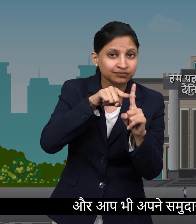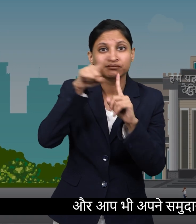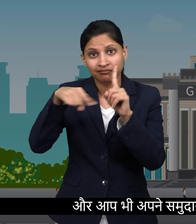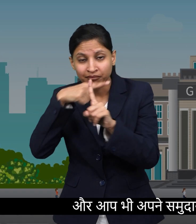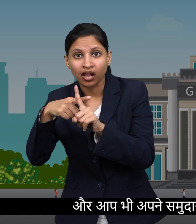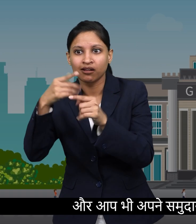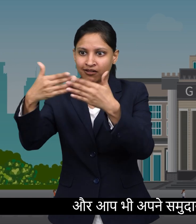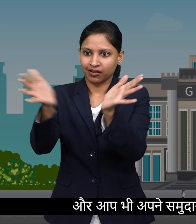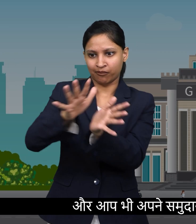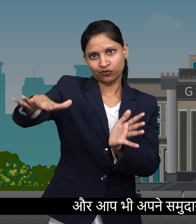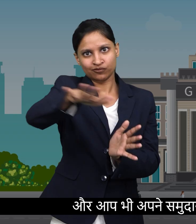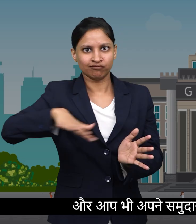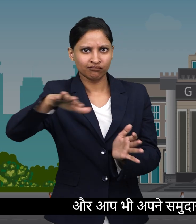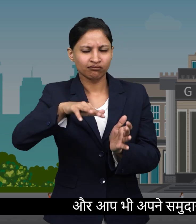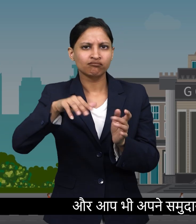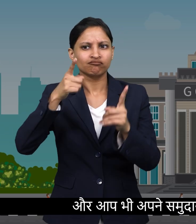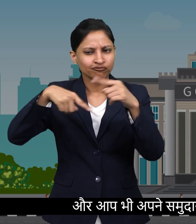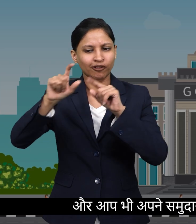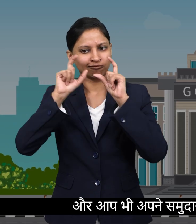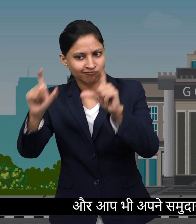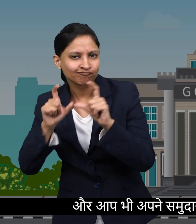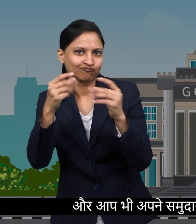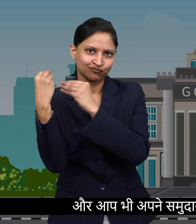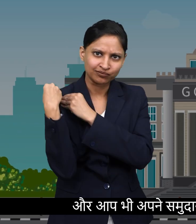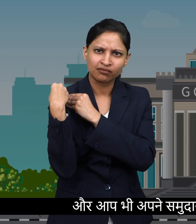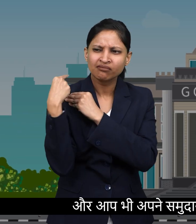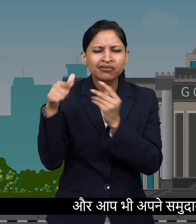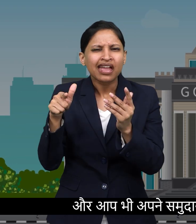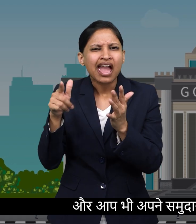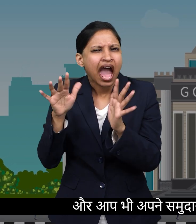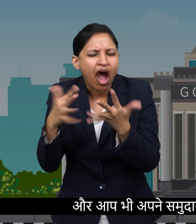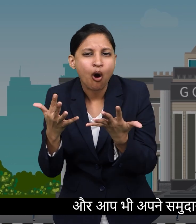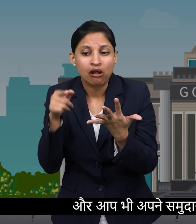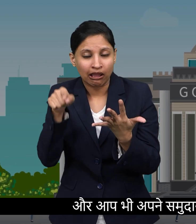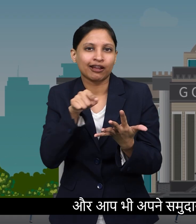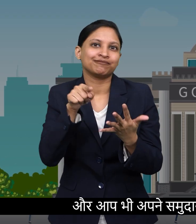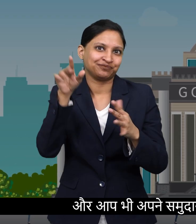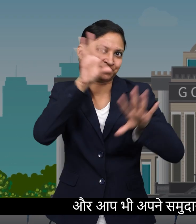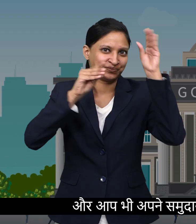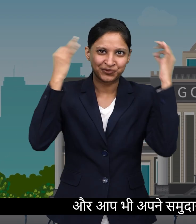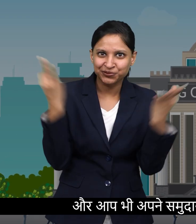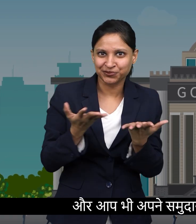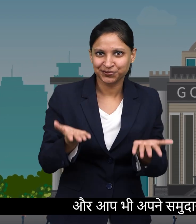और आप भी अपने समुदाय को बेहतर बनाने में कैसे भाग ले सकते हैं।